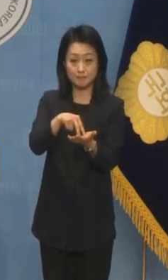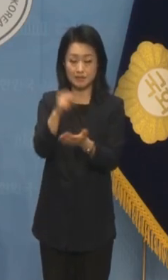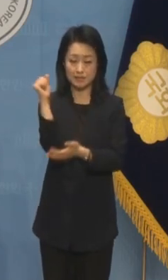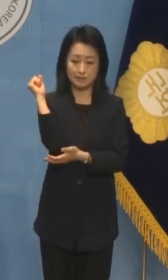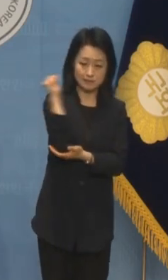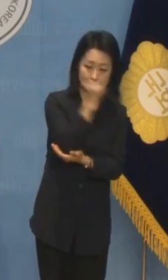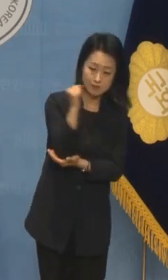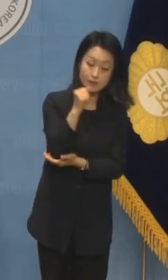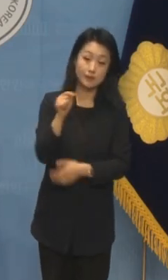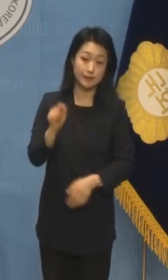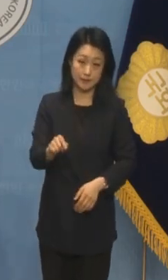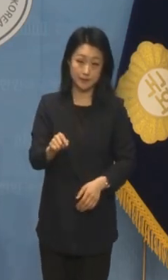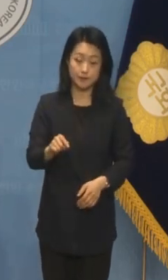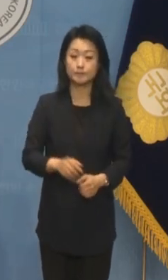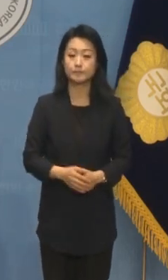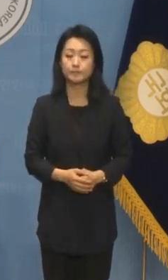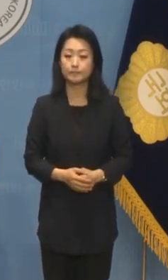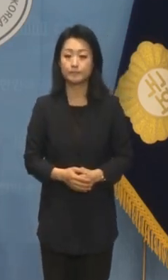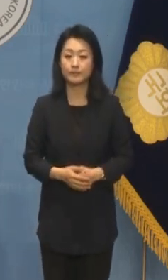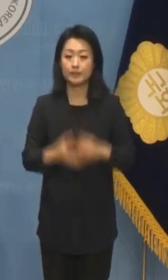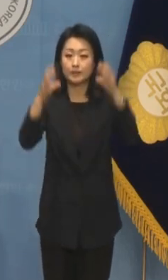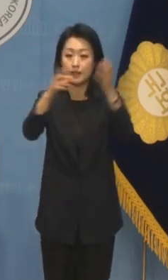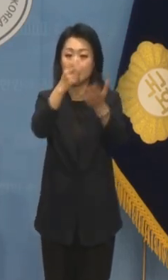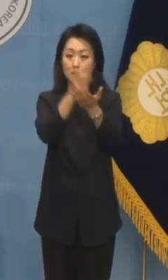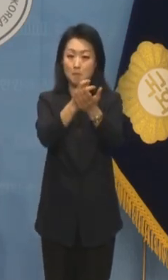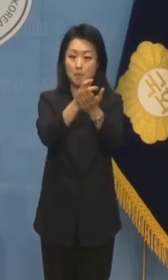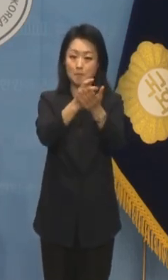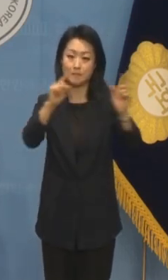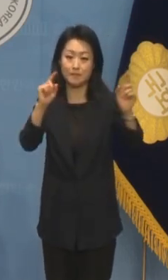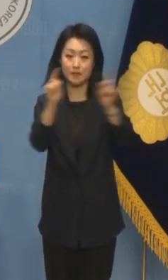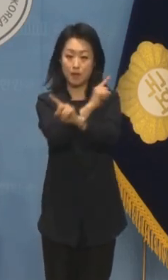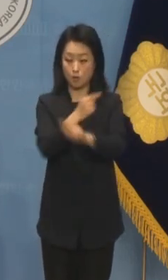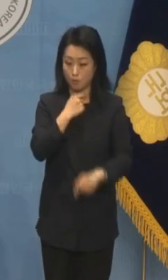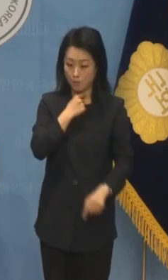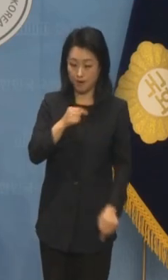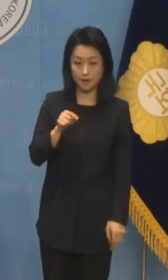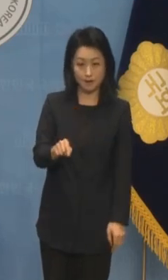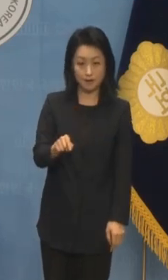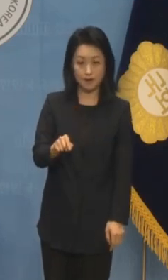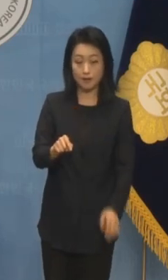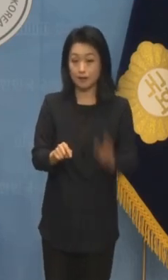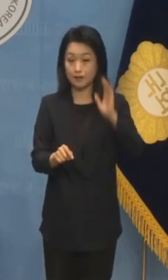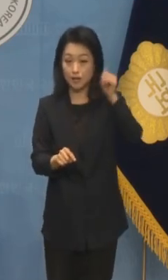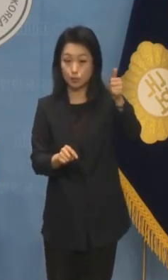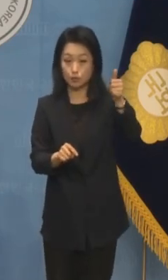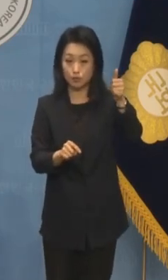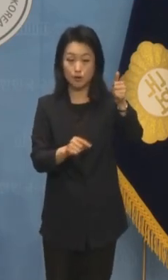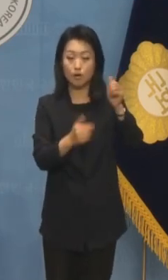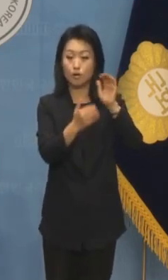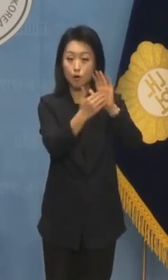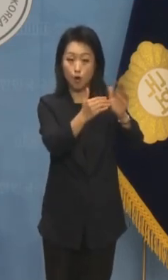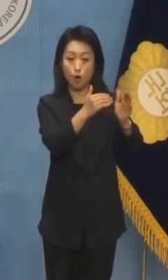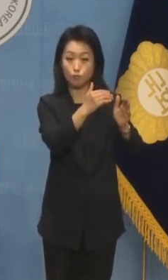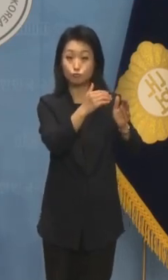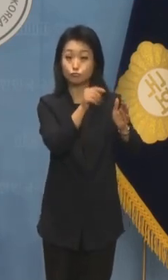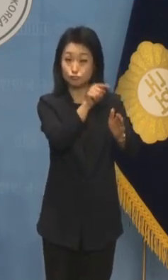파괴하는 것입니다. 아울러 개헌까지 불사하며 대통령의 제2요구권을 가로막는